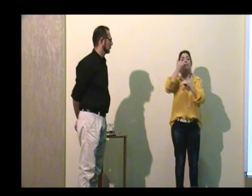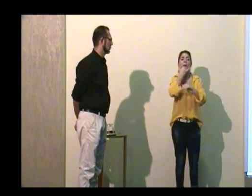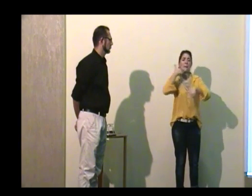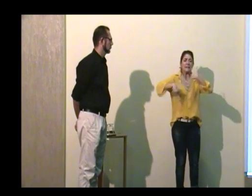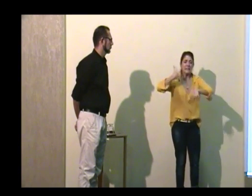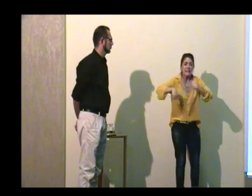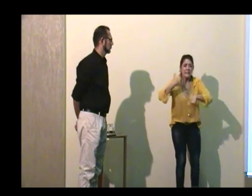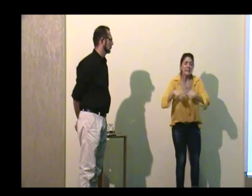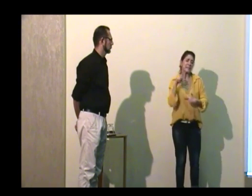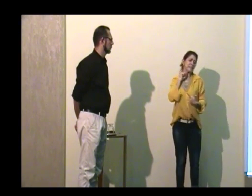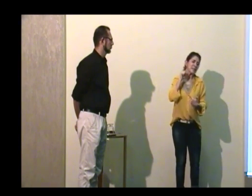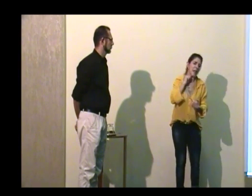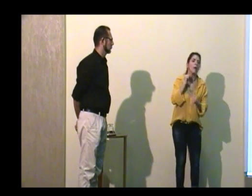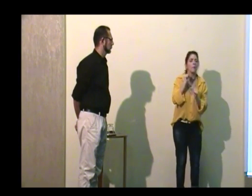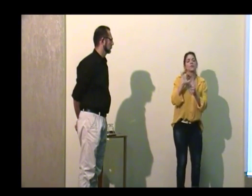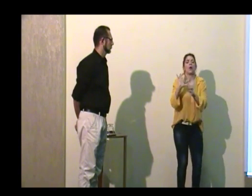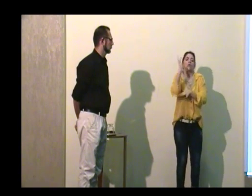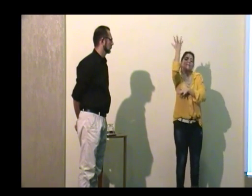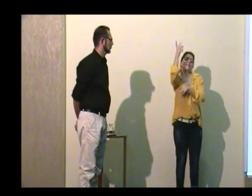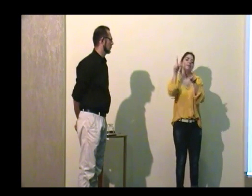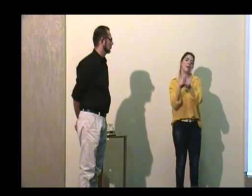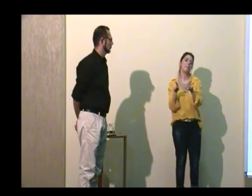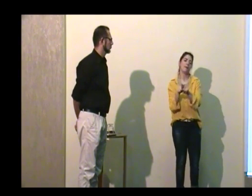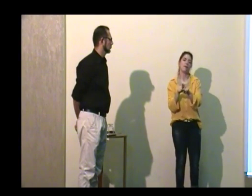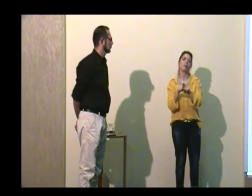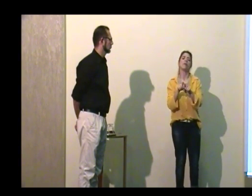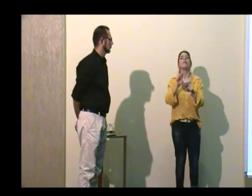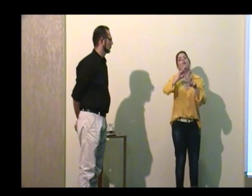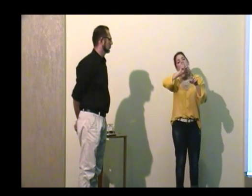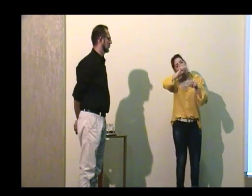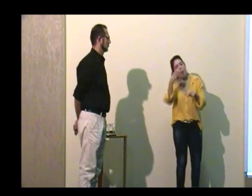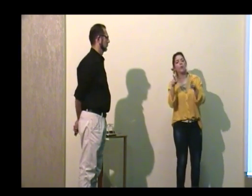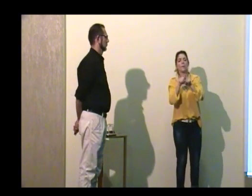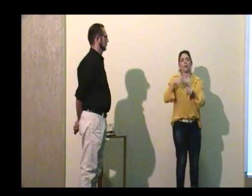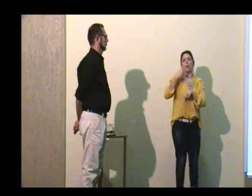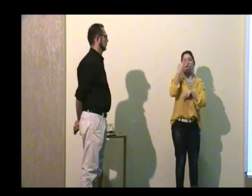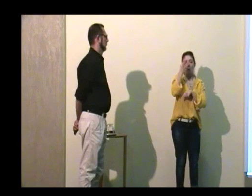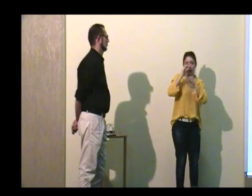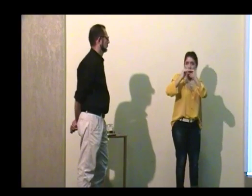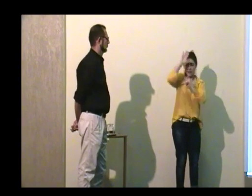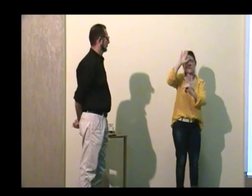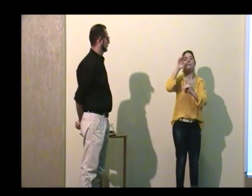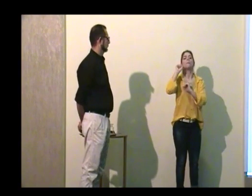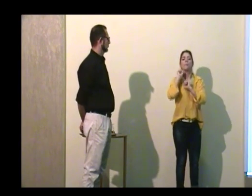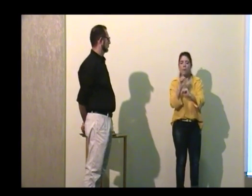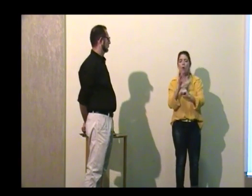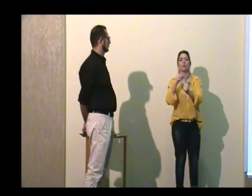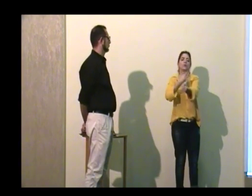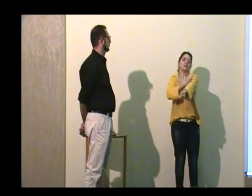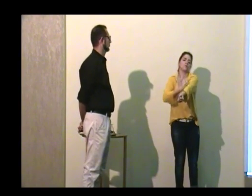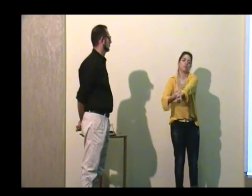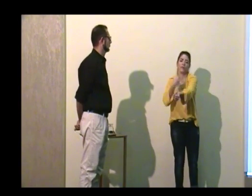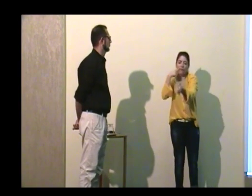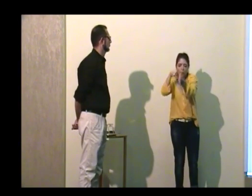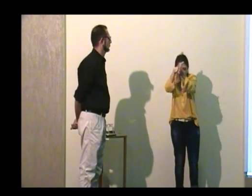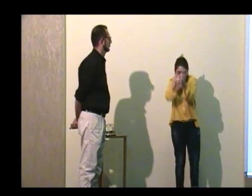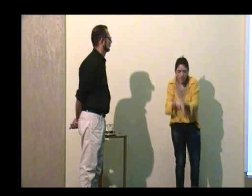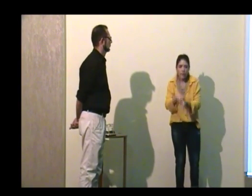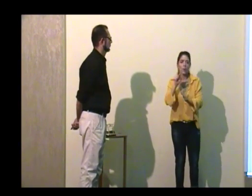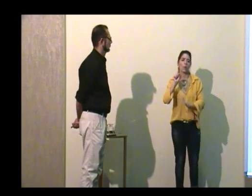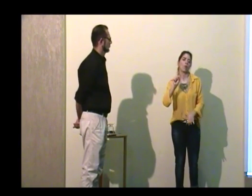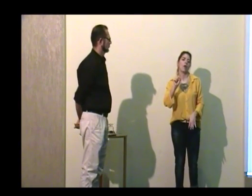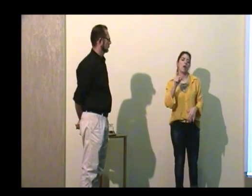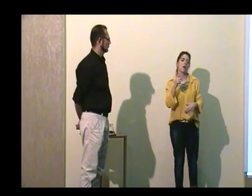Então é preciso. Você tem a probabilidade. Se o seu trabalho é estressante, se você está acima de 40